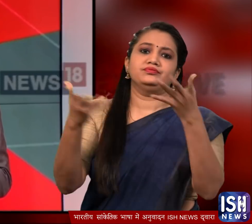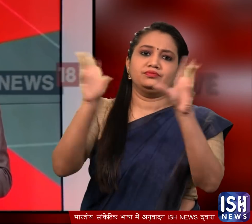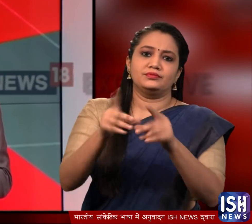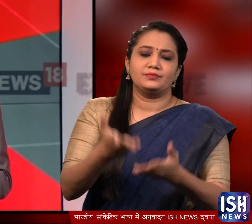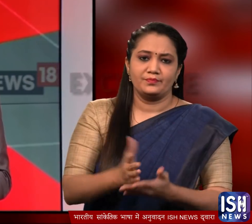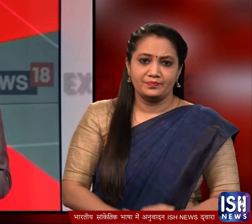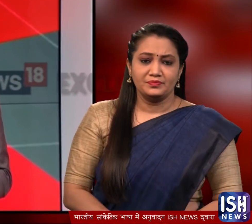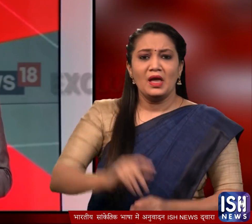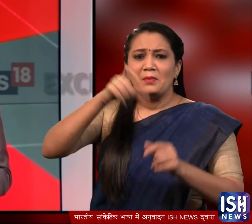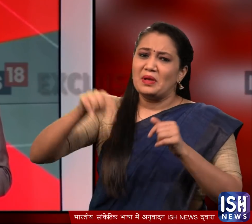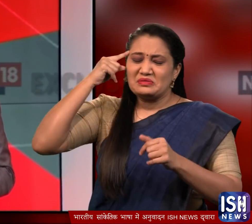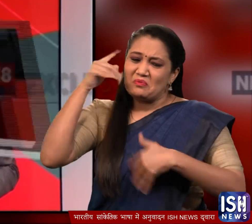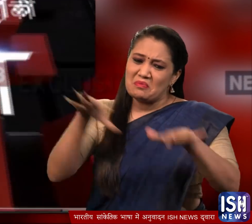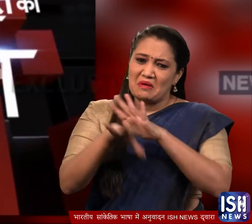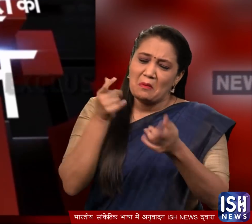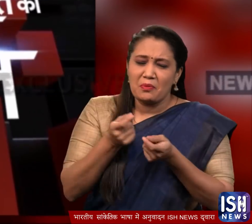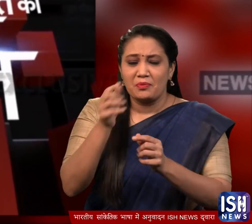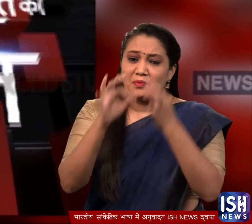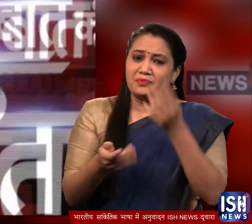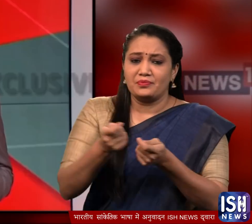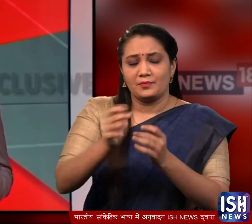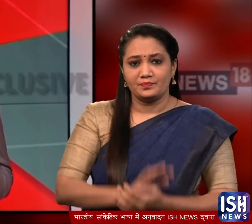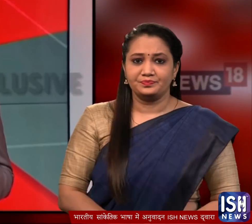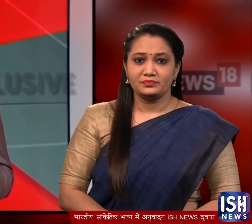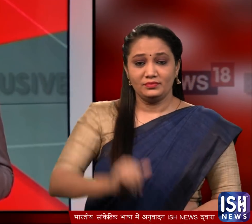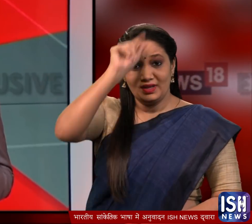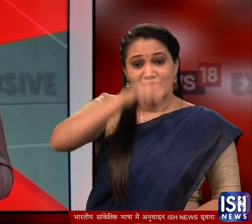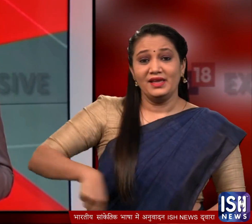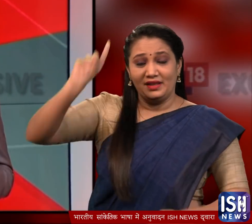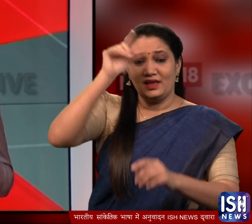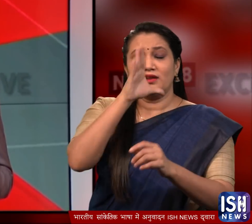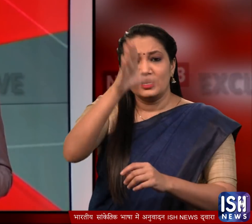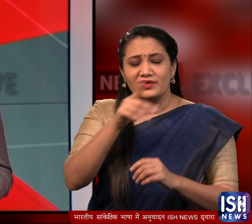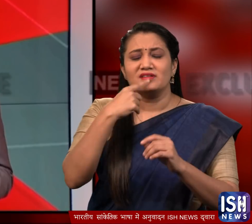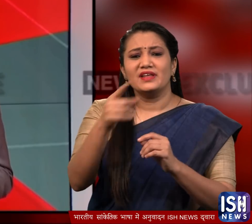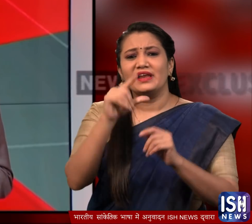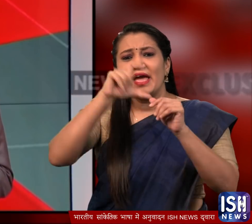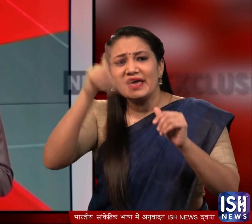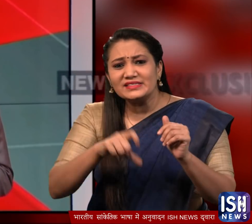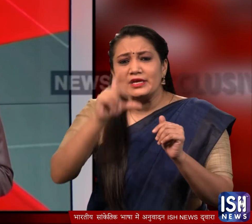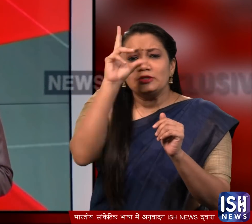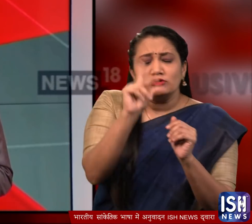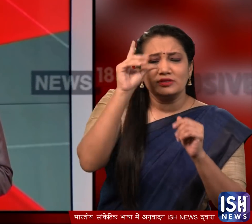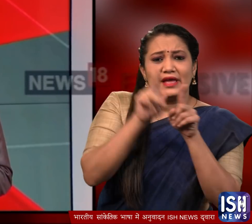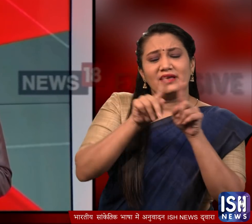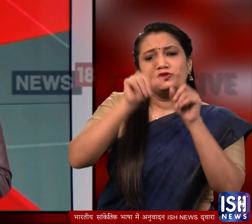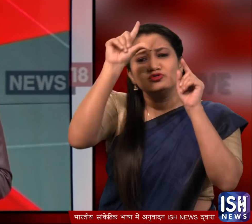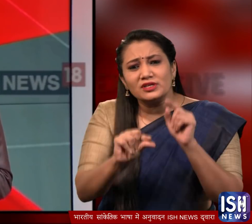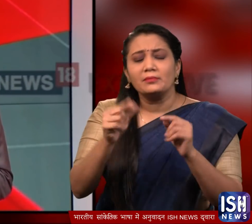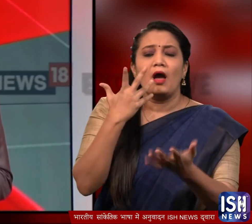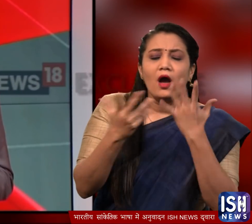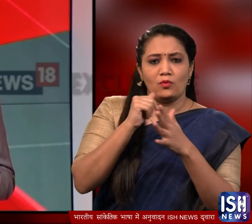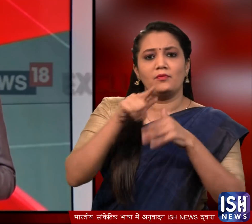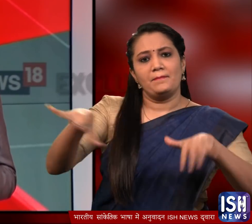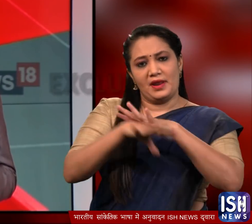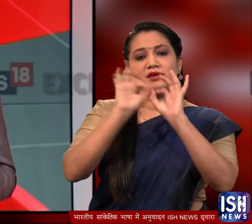गई, जिसके पीछे लोग साजिश का शक जता रहे हैं। भारतीय रेलवे ने यात्रियों की सुविधा के लिए कम खर्च में उन्हें एसी में सफर का मजा देने की तैयारी कर